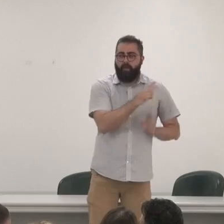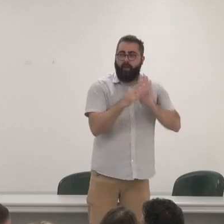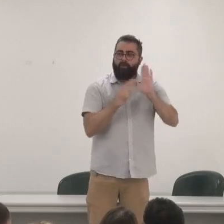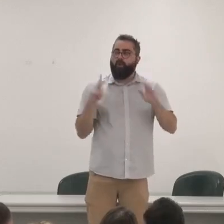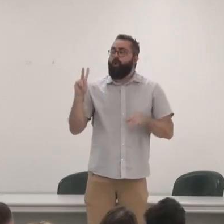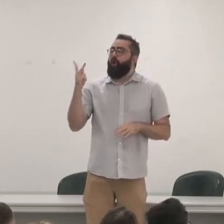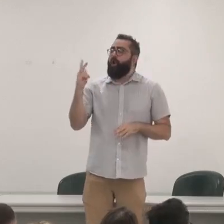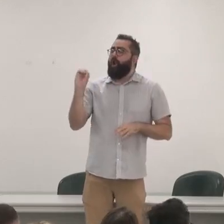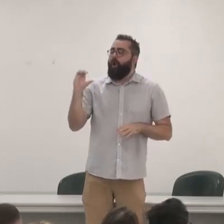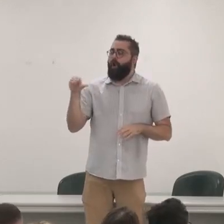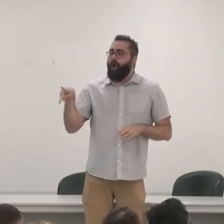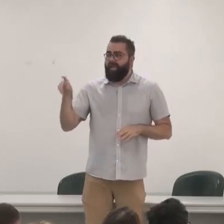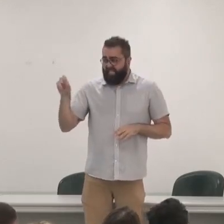vocês conhecem o Rocket.